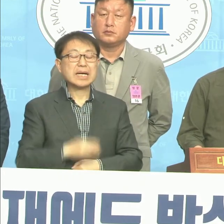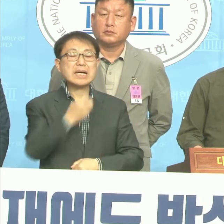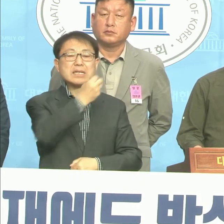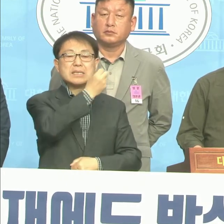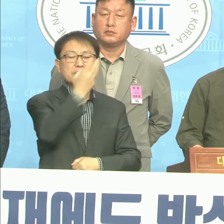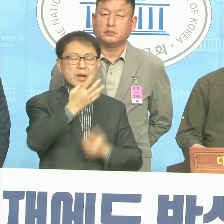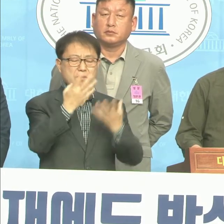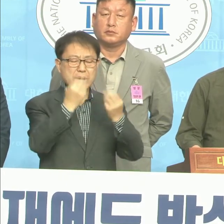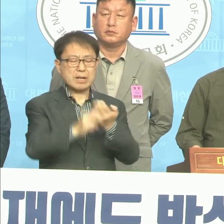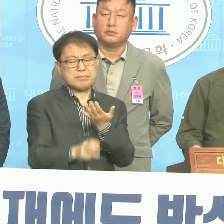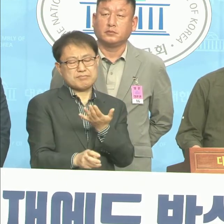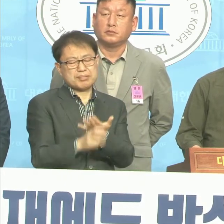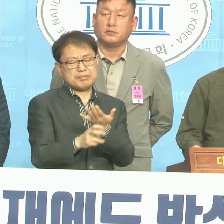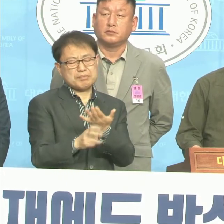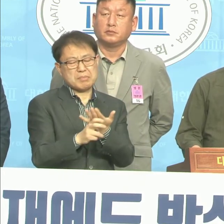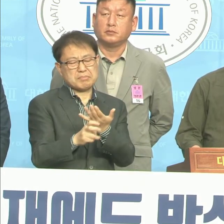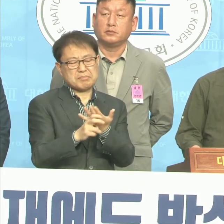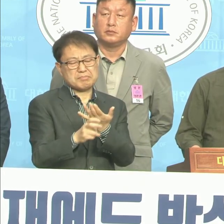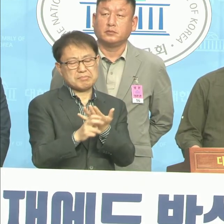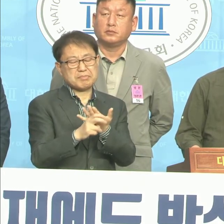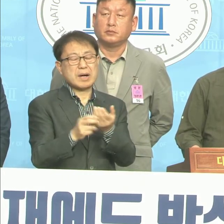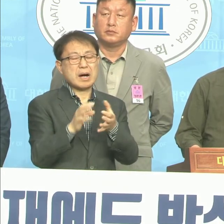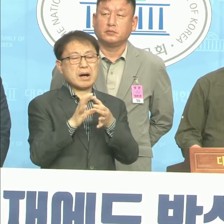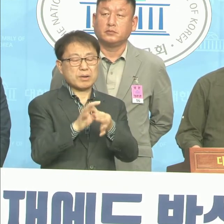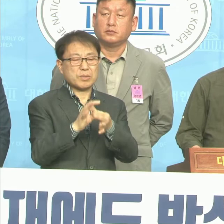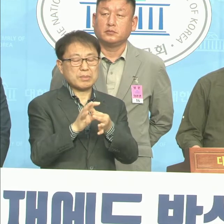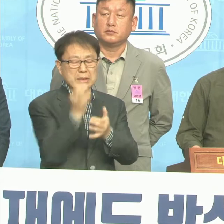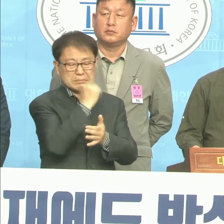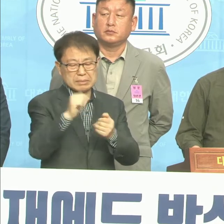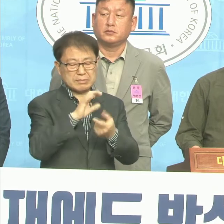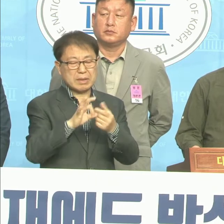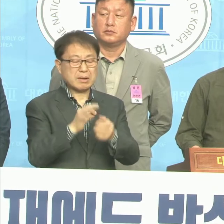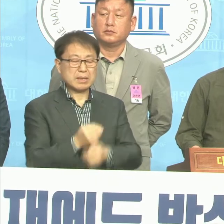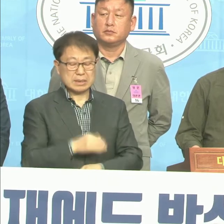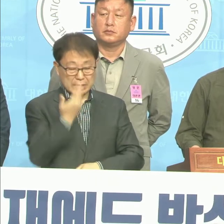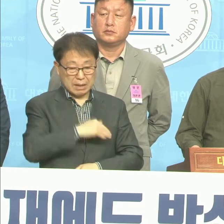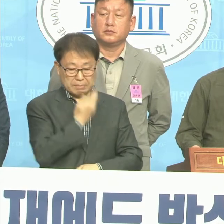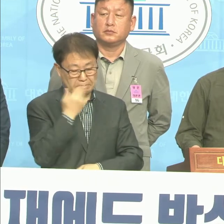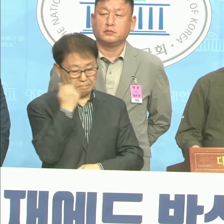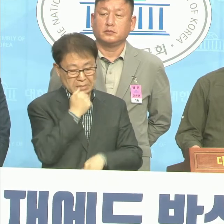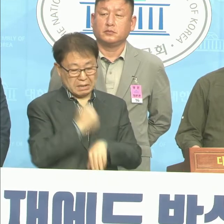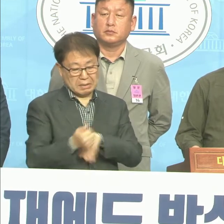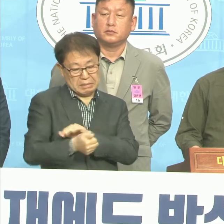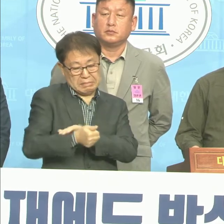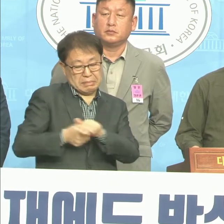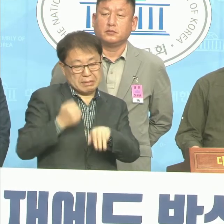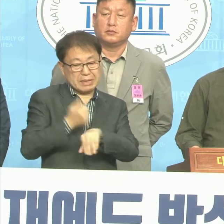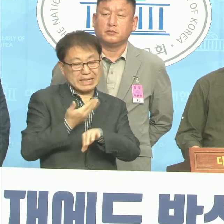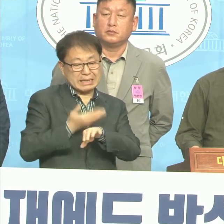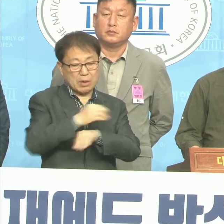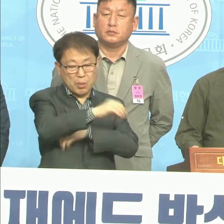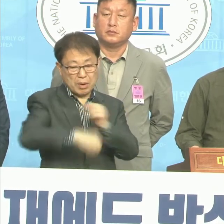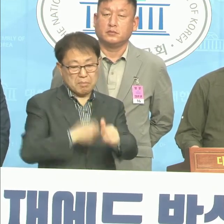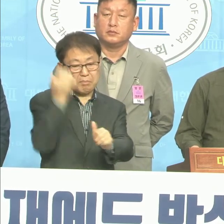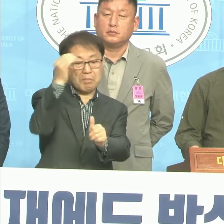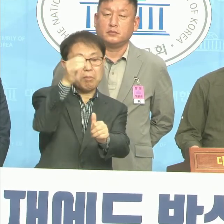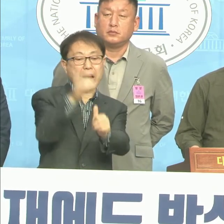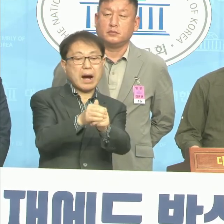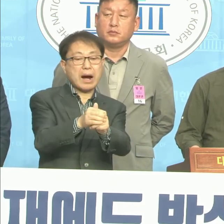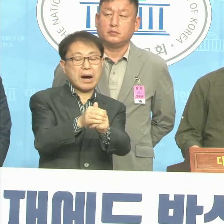수많은 불법 꽉 해법을 즐기면서도 끝까지 잡되 고 발뺌하고 남의 꽤 덮어 씌우는 행위를